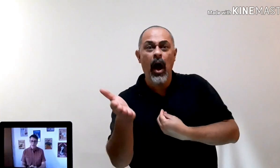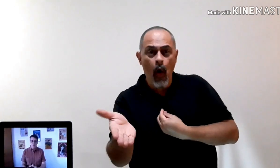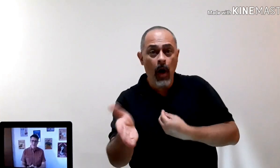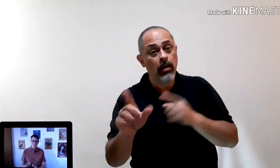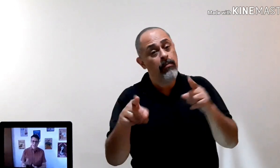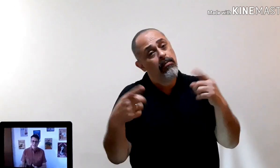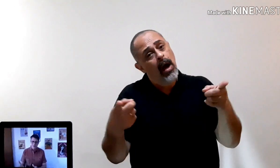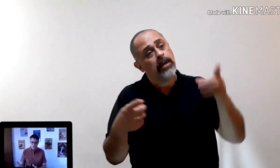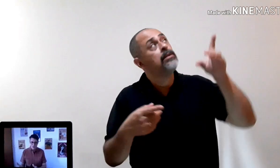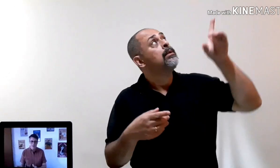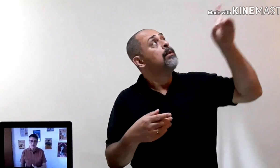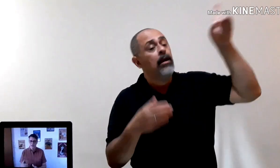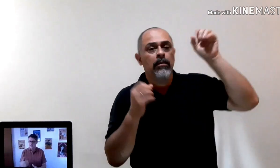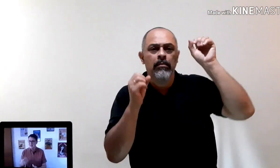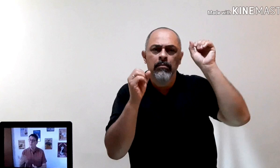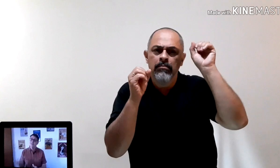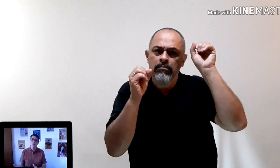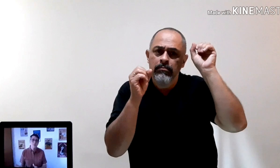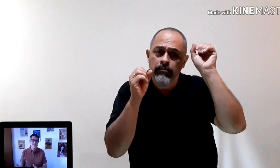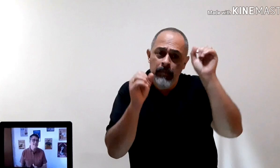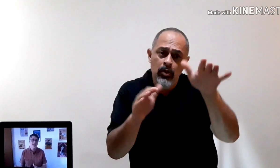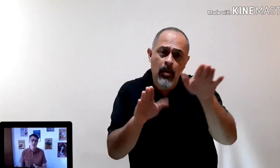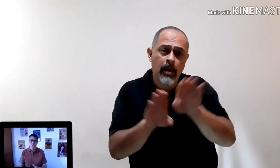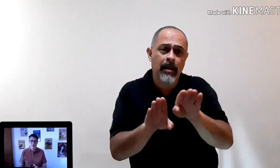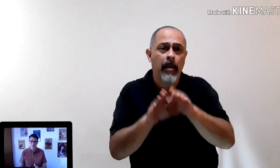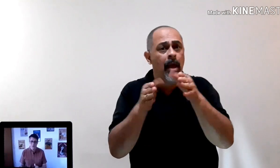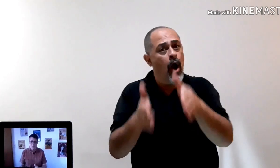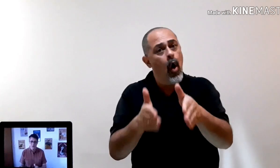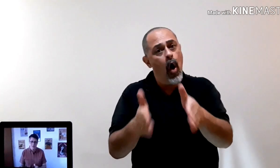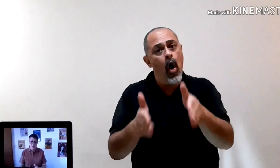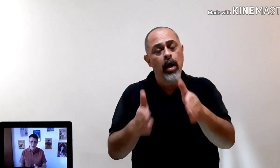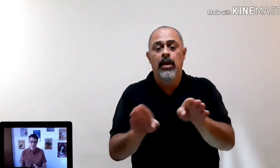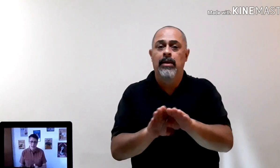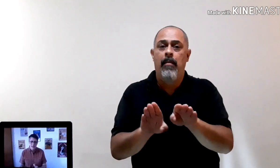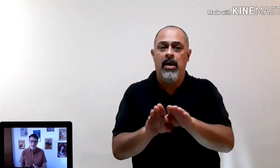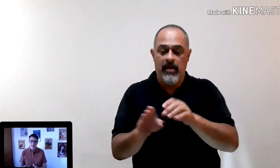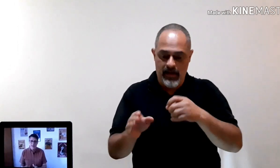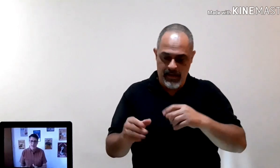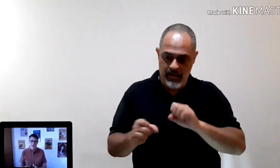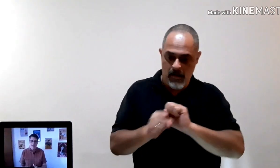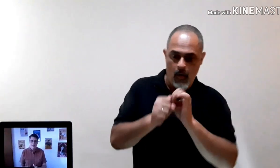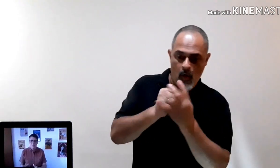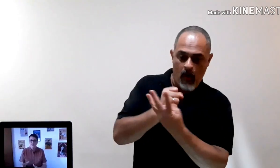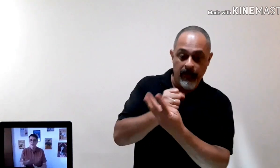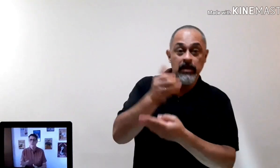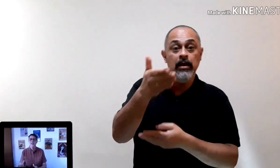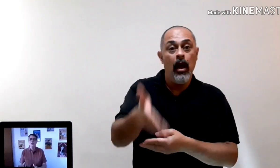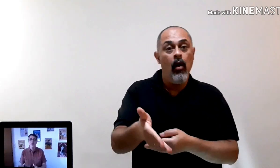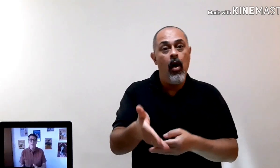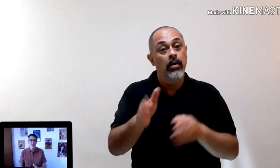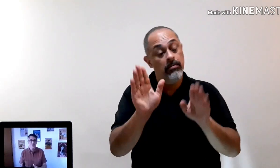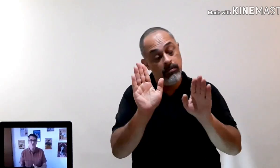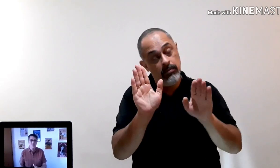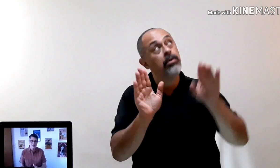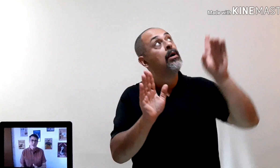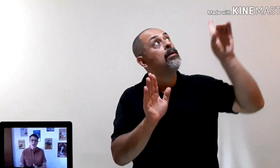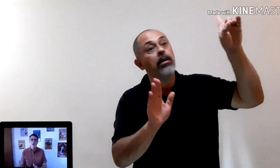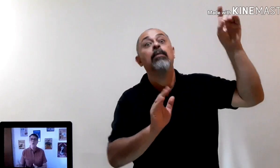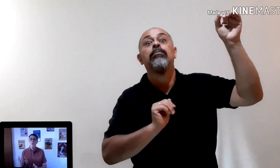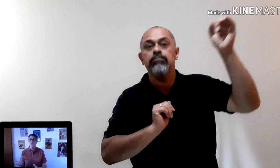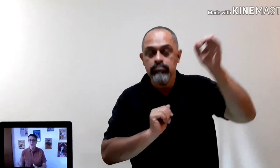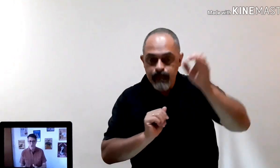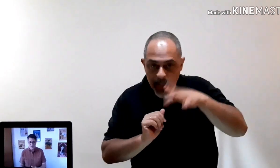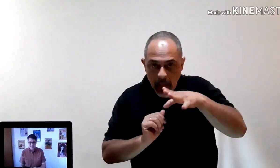Deus, né? Então, as bênçãos de Deus, elas também estão presentes nas provações, né? Então a gente tem que olhar para isso,